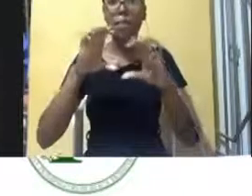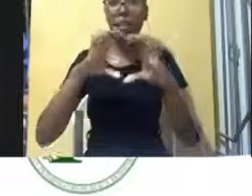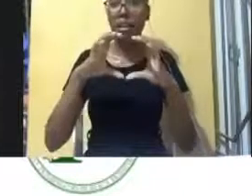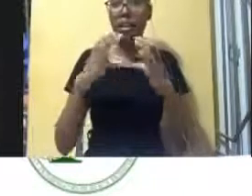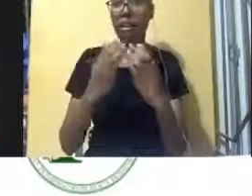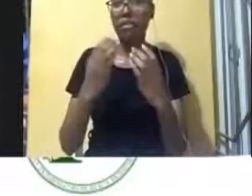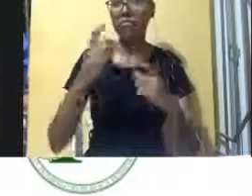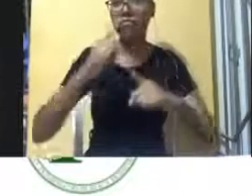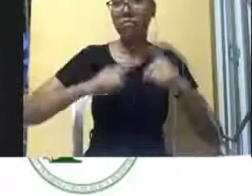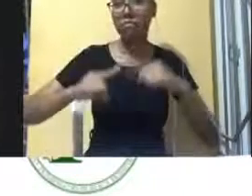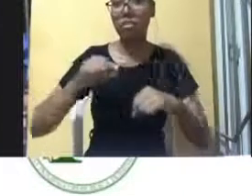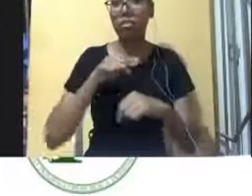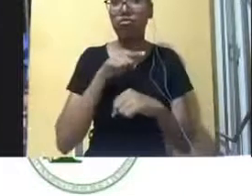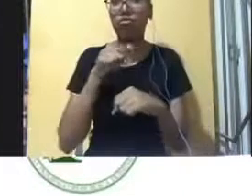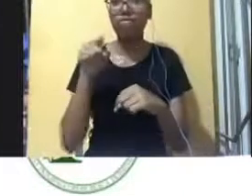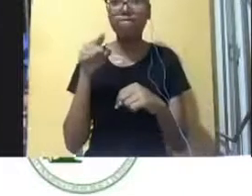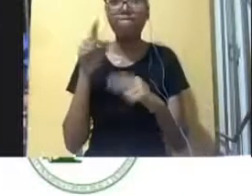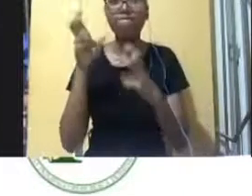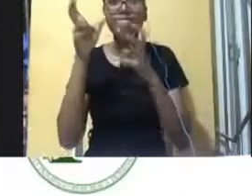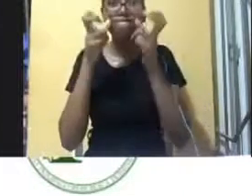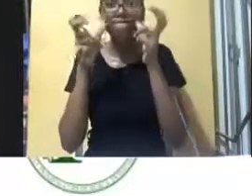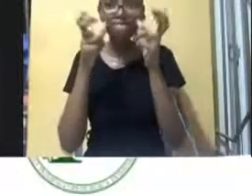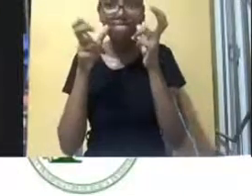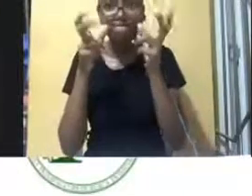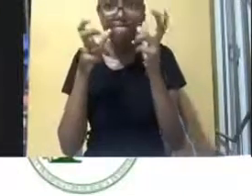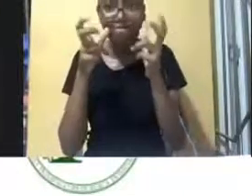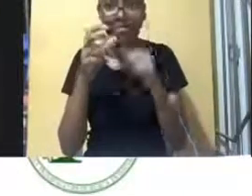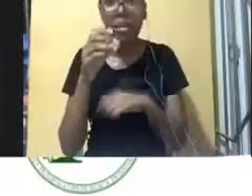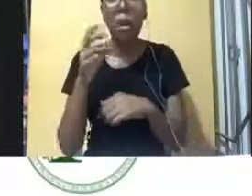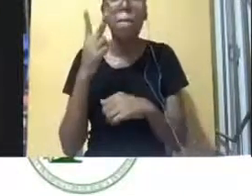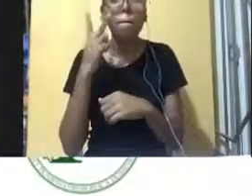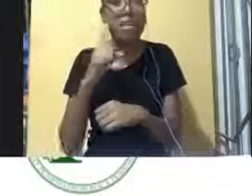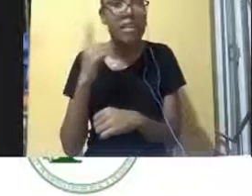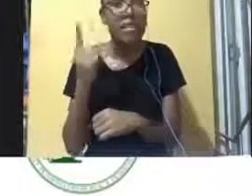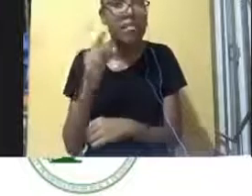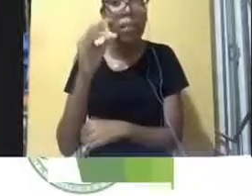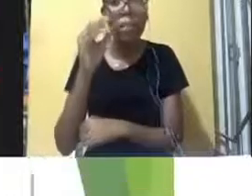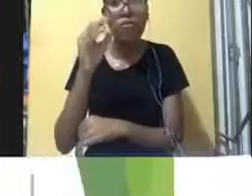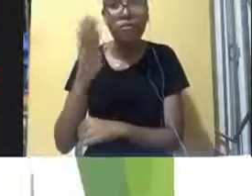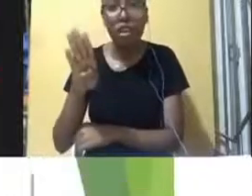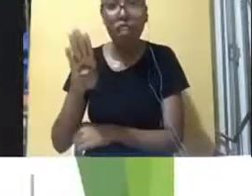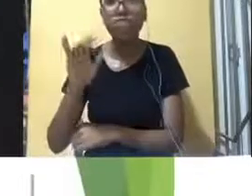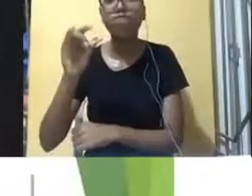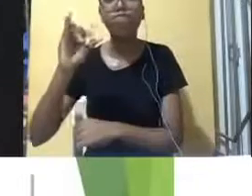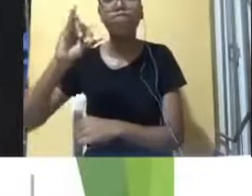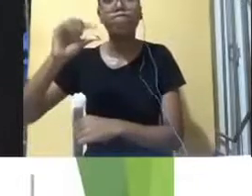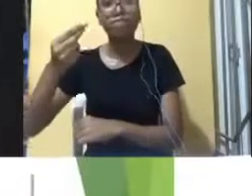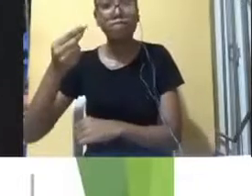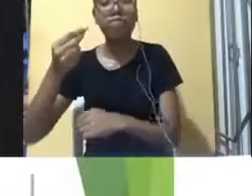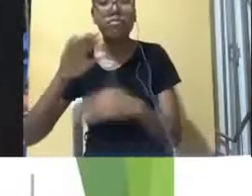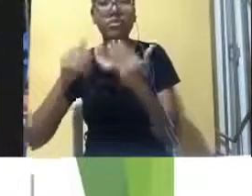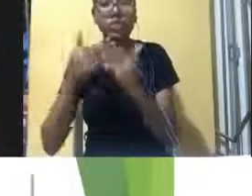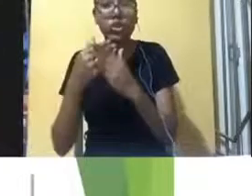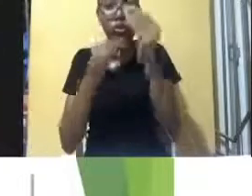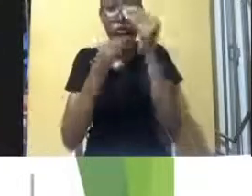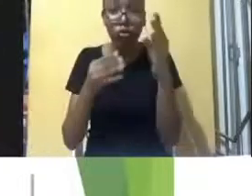Estén atentos, síganos en las redes, sigan mis redes y por ahí les vamos a estar informando de los cursos de lengua de señas que